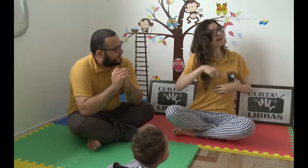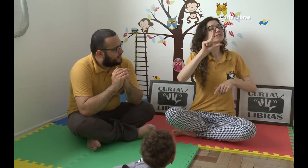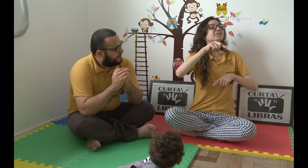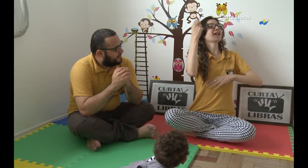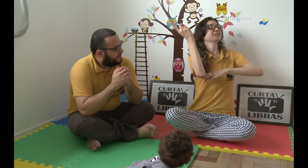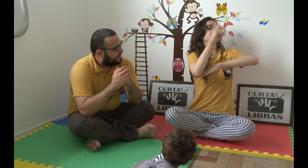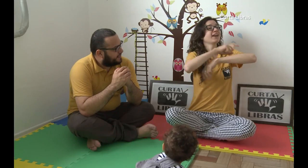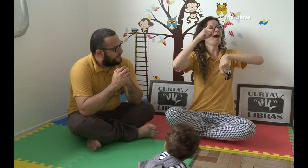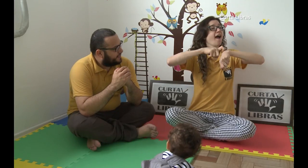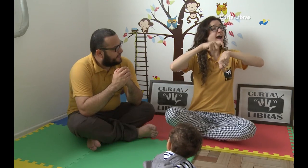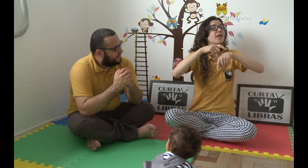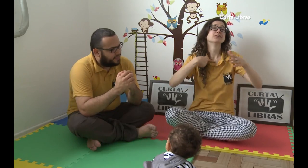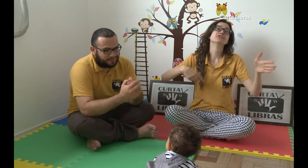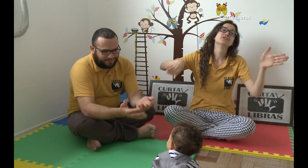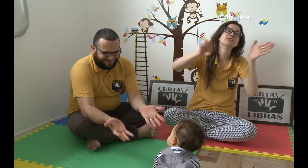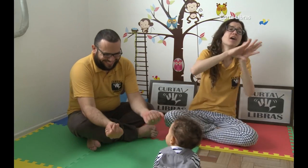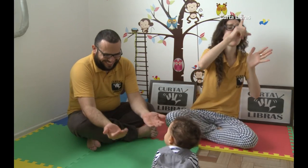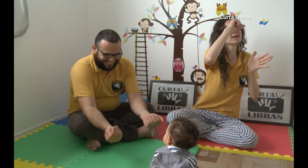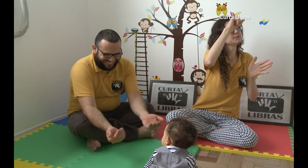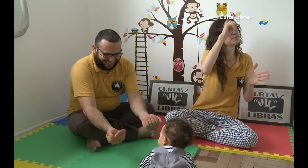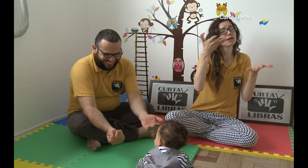maneira E nós seguimos todas essas etapas